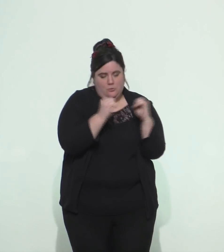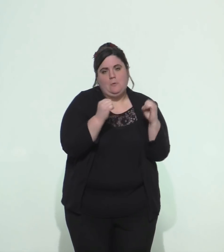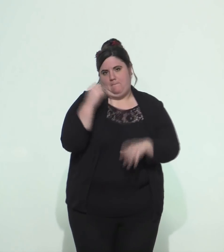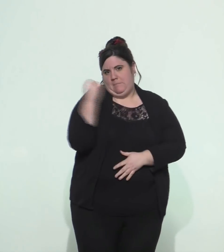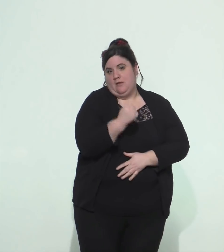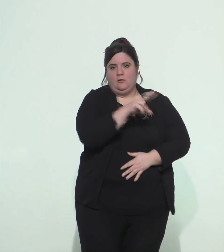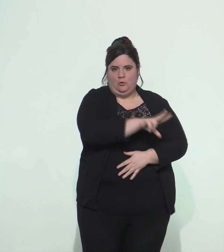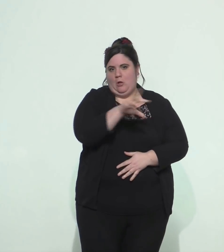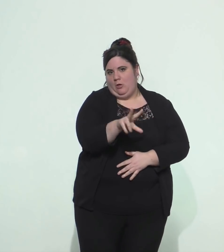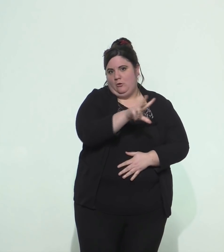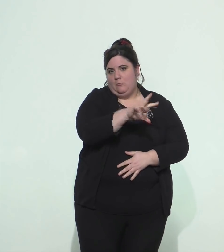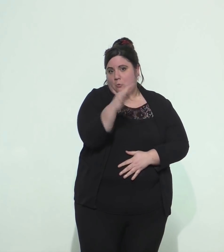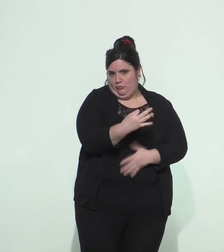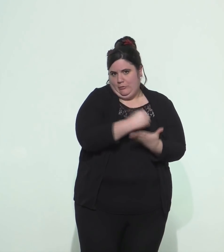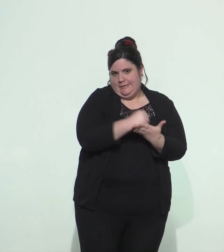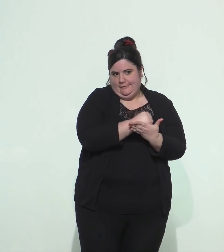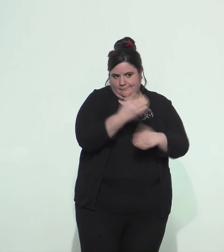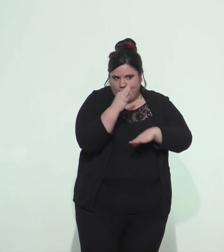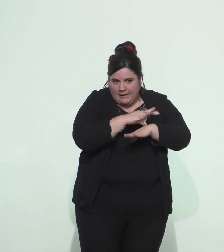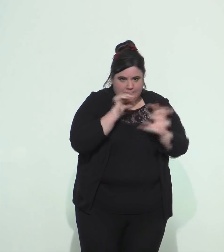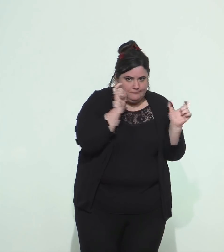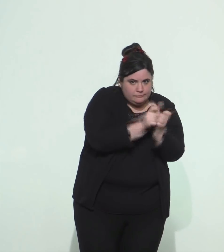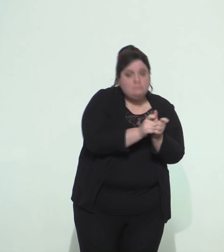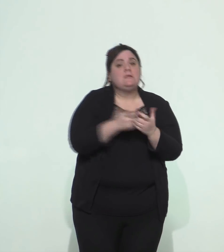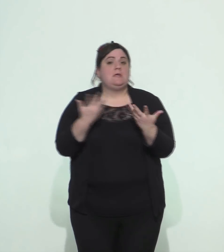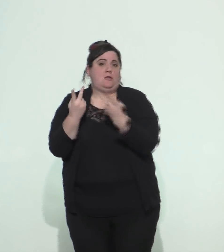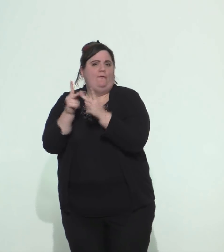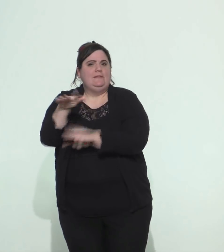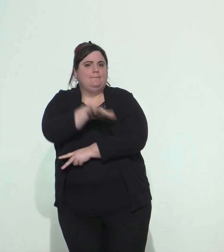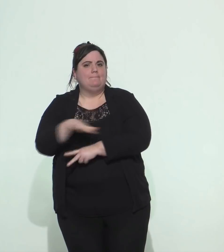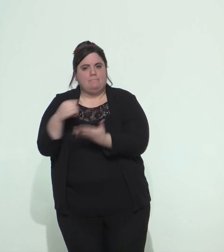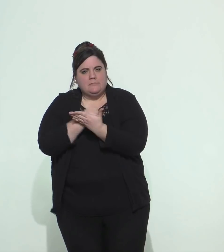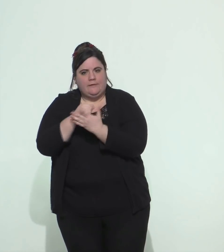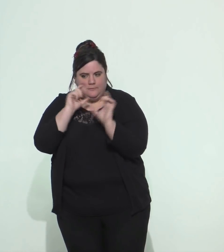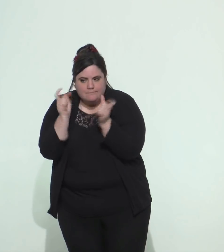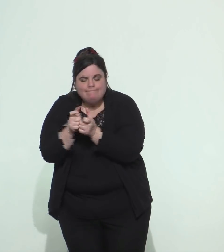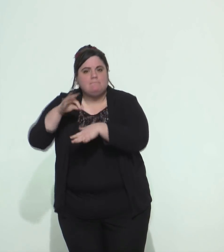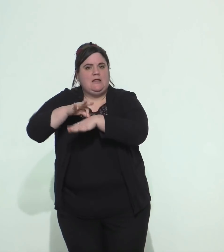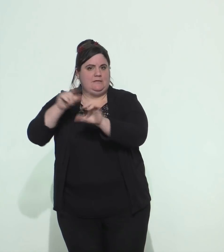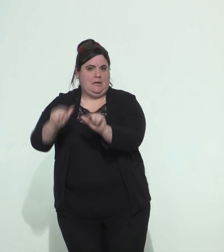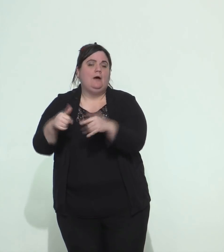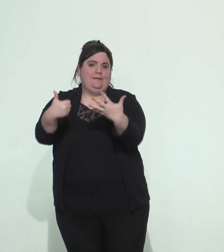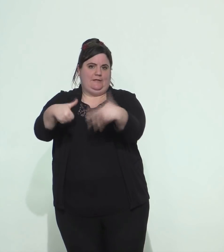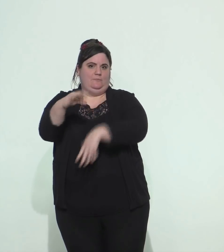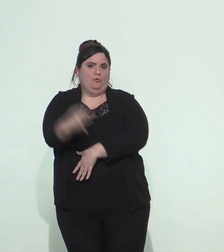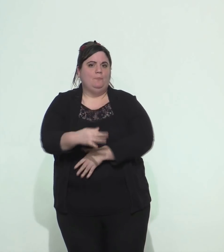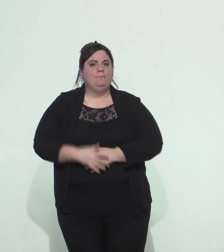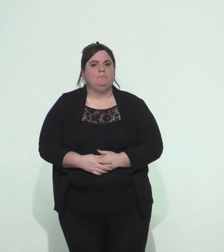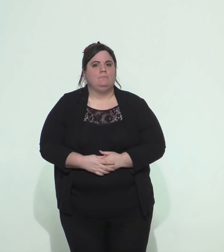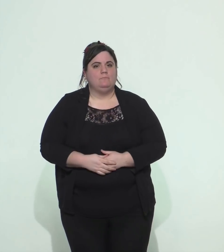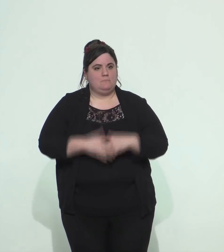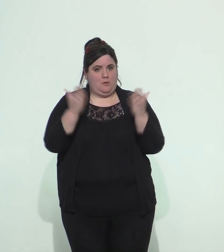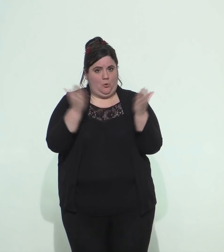33%, et il est de 16% en ville. En ce qui concerne les données hospitalières, elles proviennent